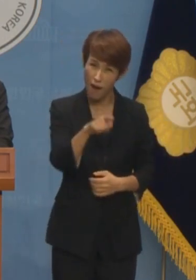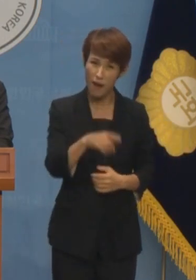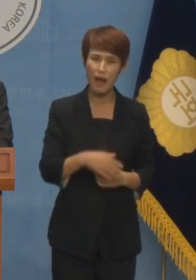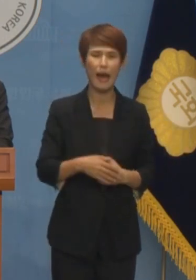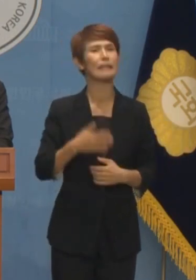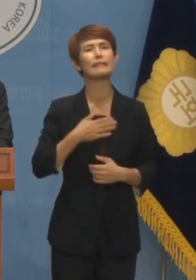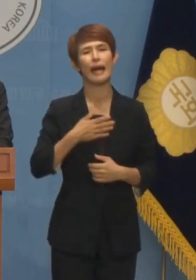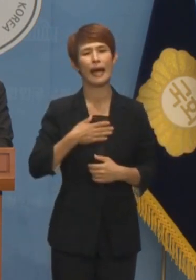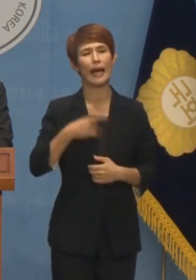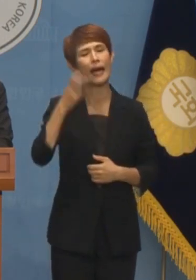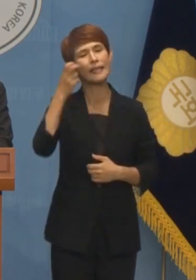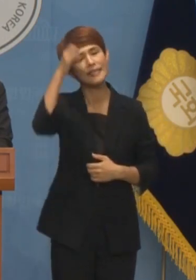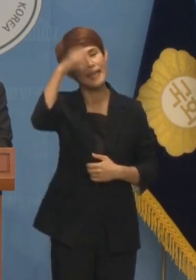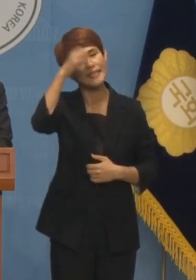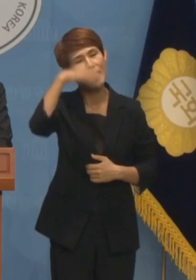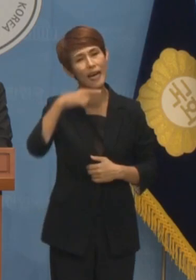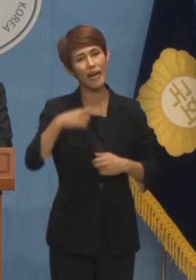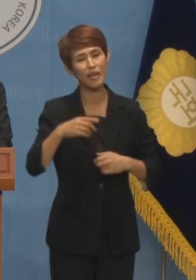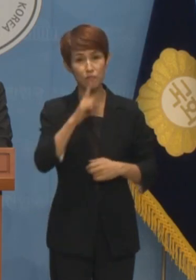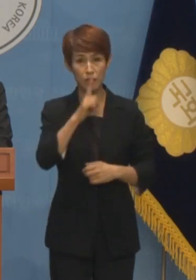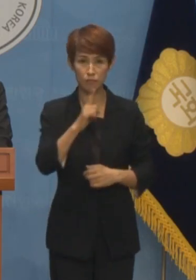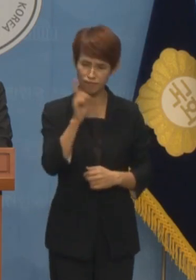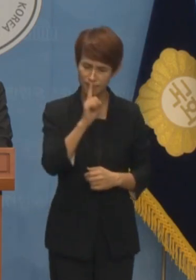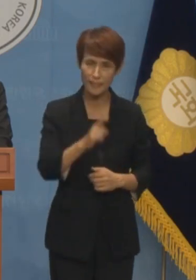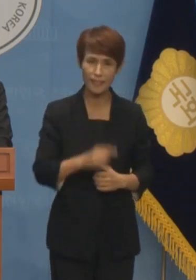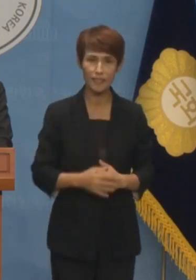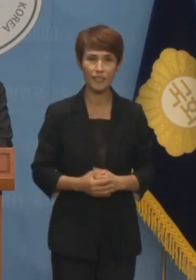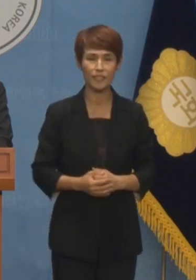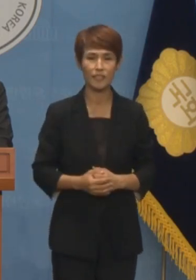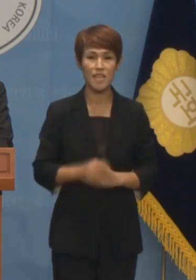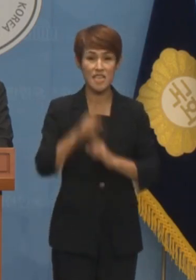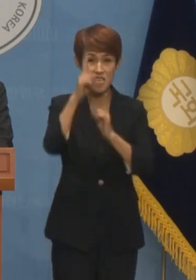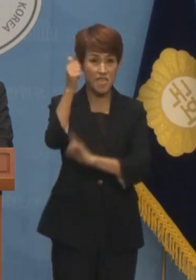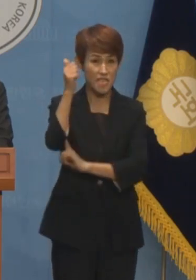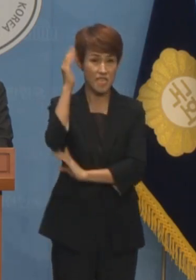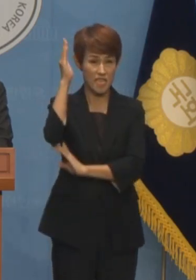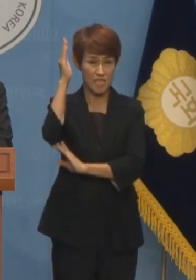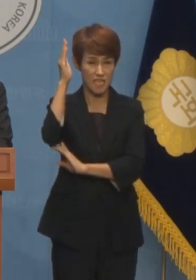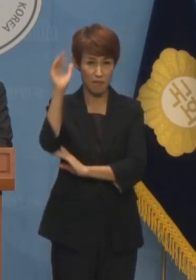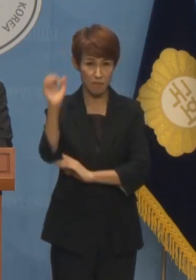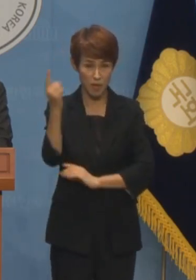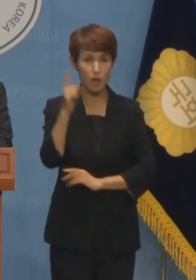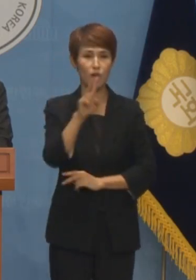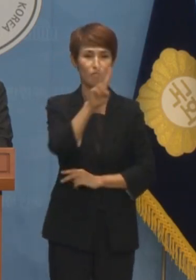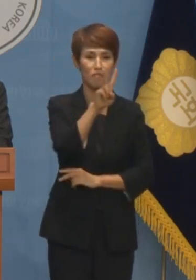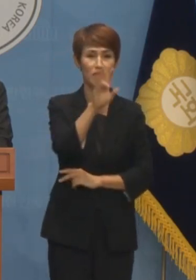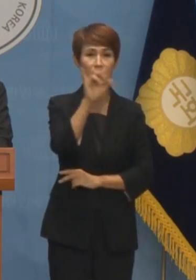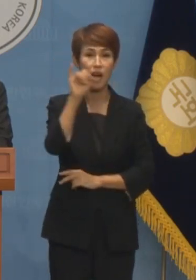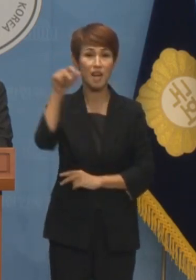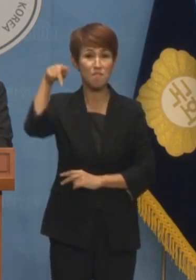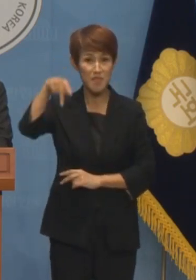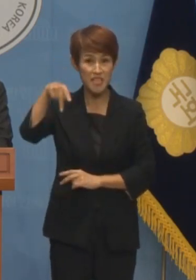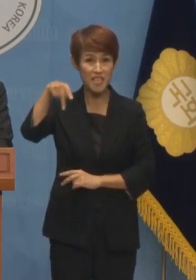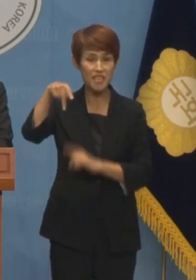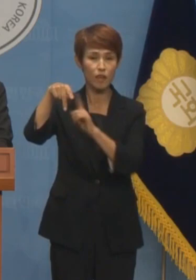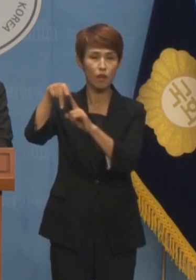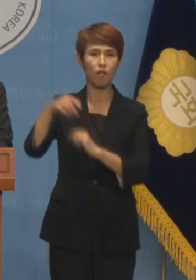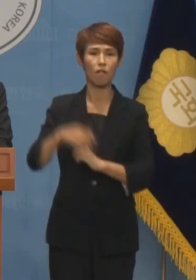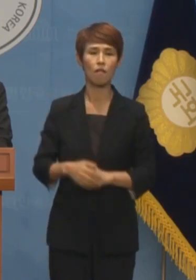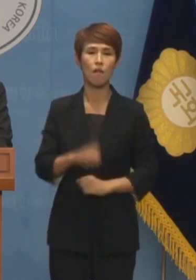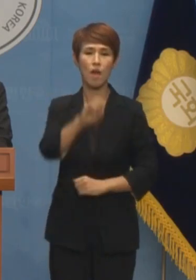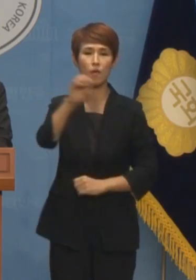것이라고 우기고 있습니다. 이 씨의 말 한마디에 VIP는 해병대 사령관이